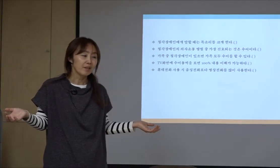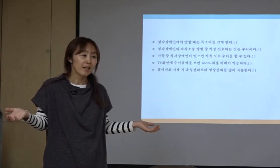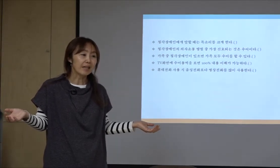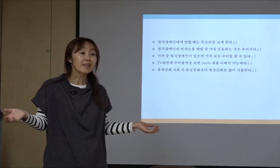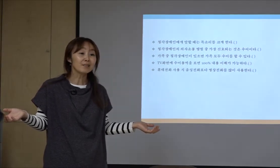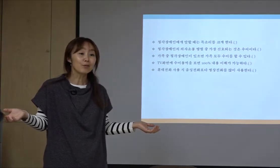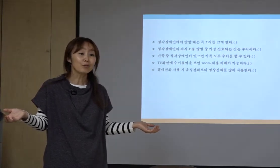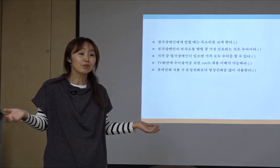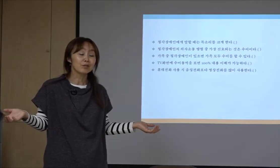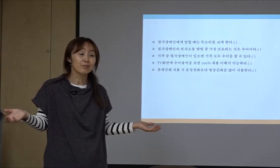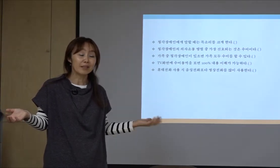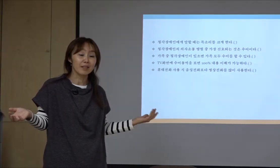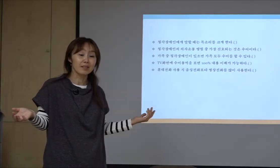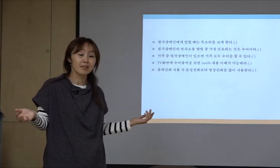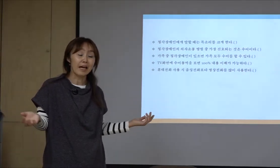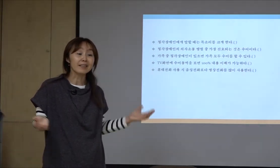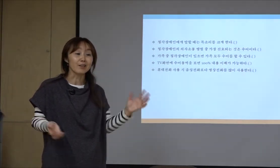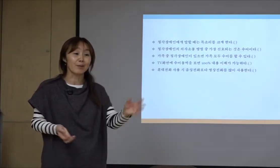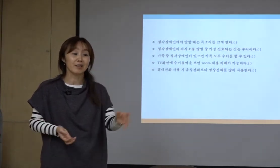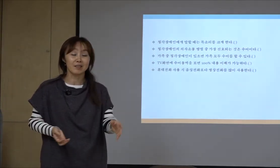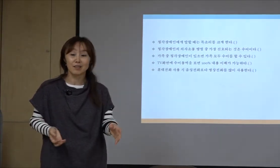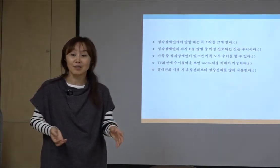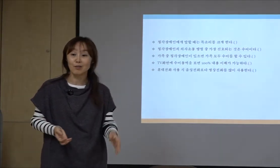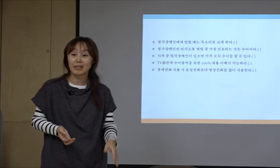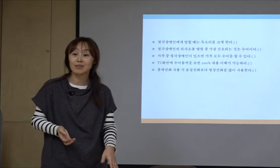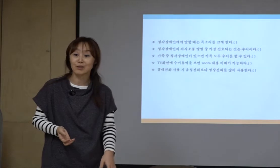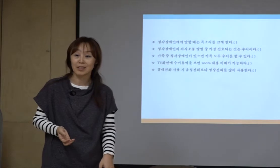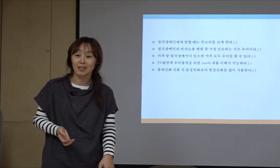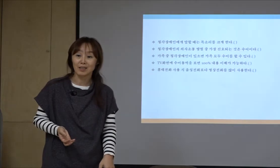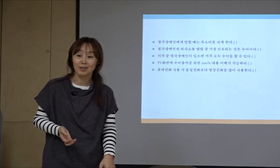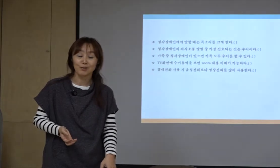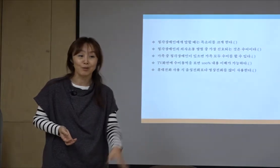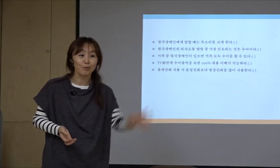안 하는 경우들은 만약에 안 해요. 만약에 이제 신경 안 쓰거나 뭐